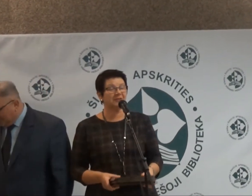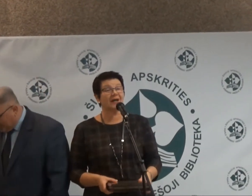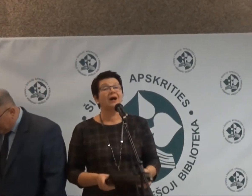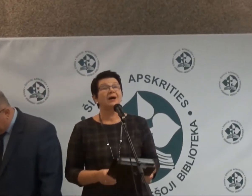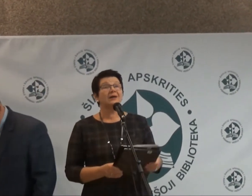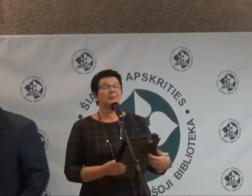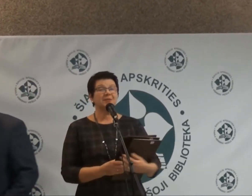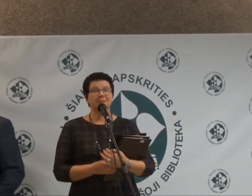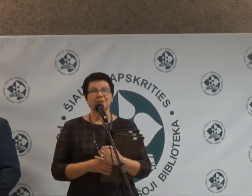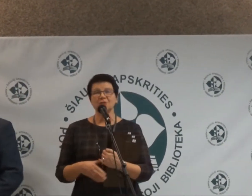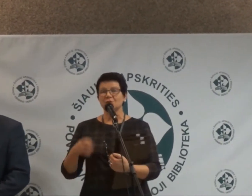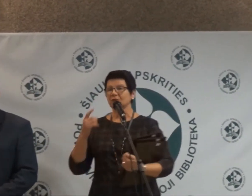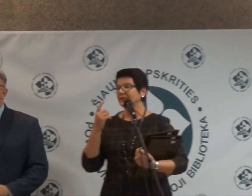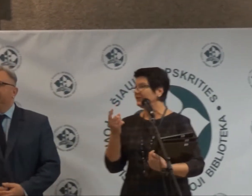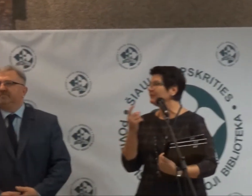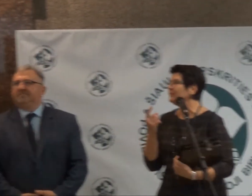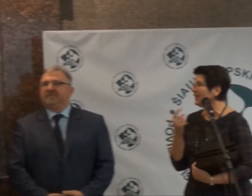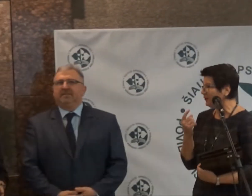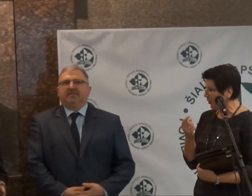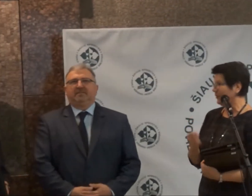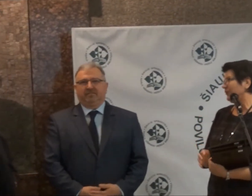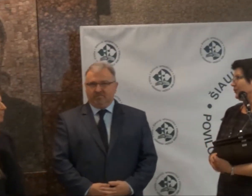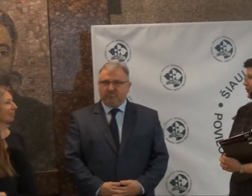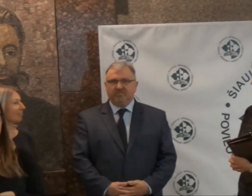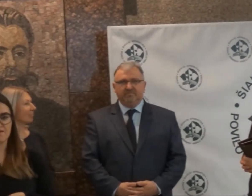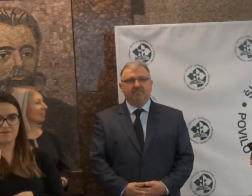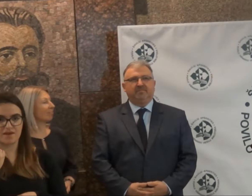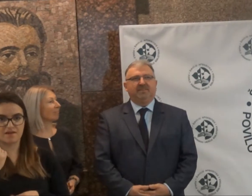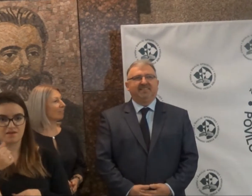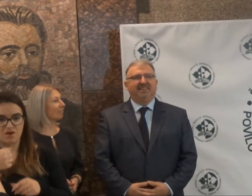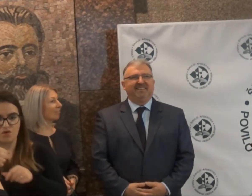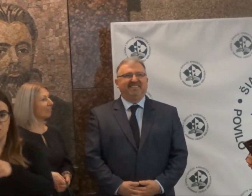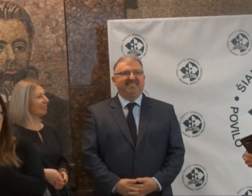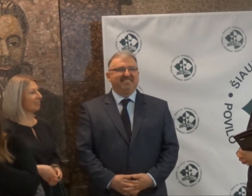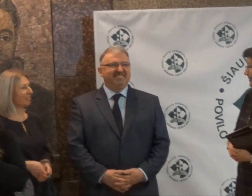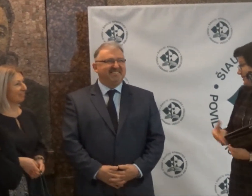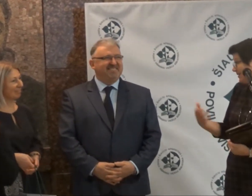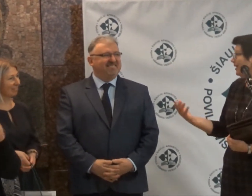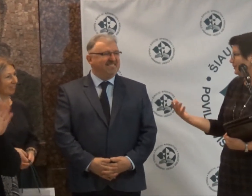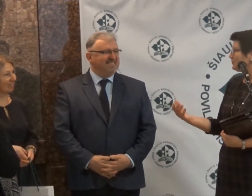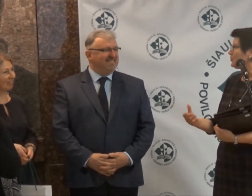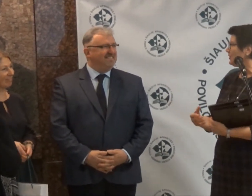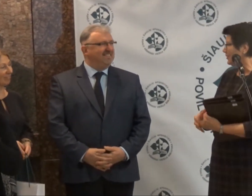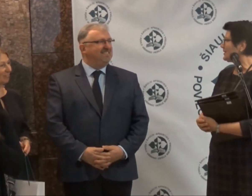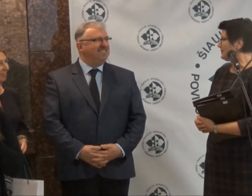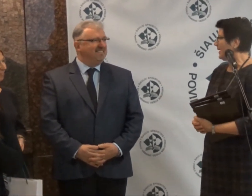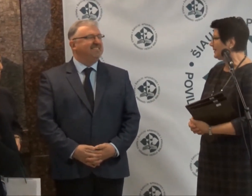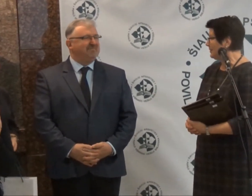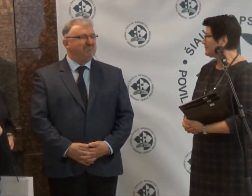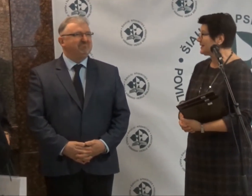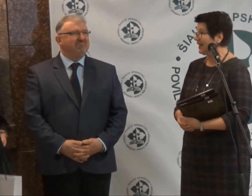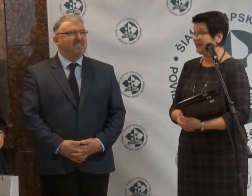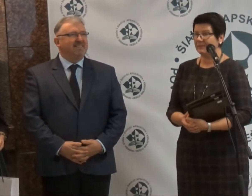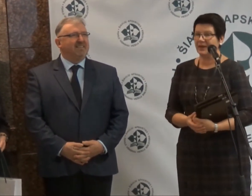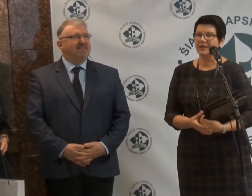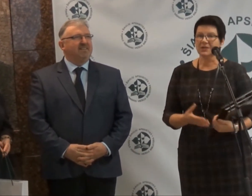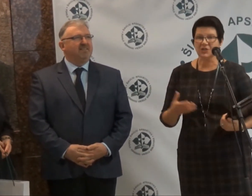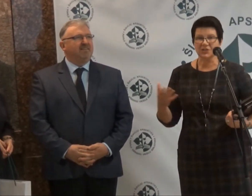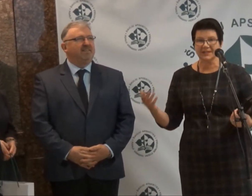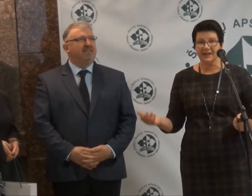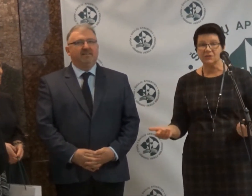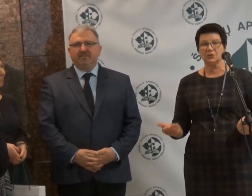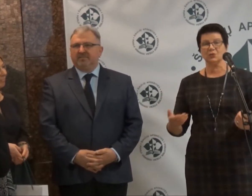Ir sujaudinta, prisipažinsiu, kad vieno apdovanojimo tikrai tikėjomės. Nes, na, ir mūsų dirbis, taip sakant, mes